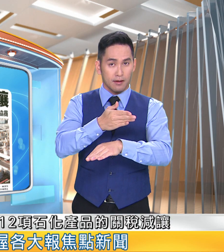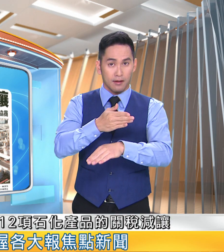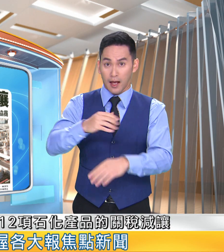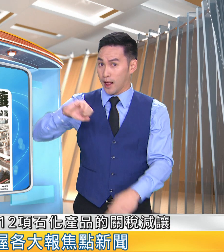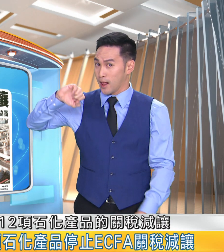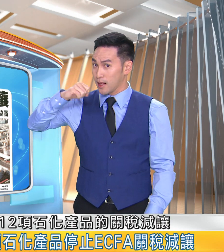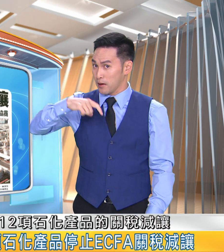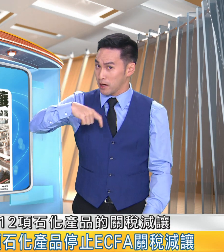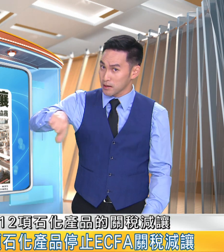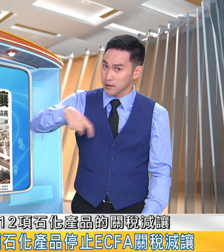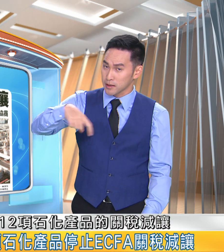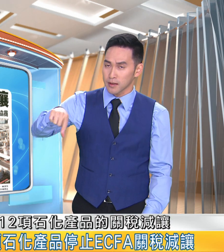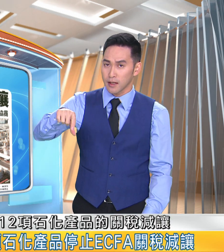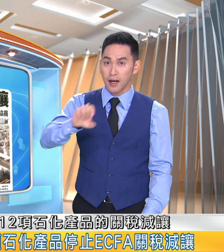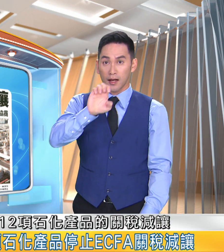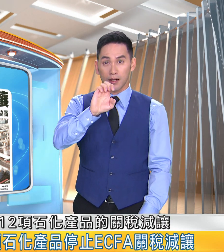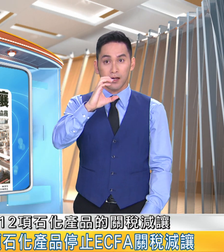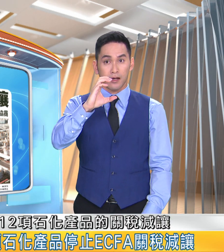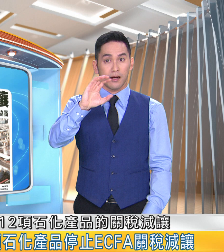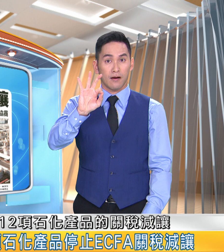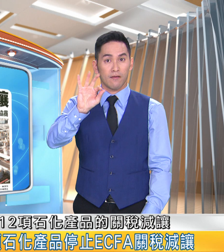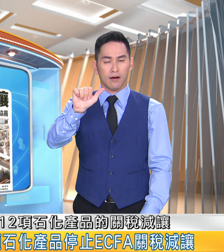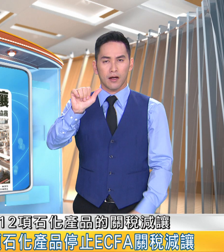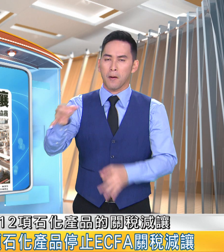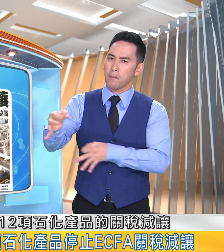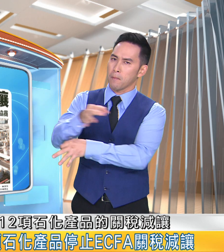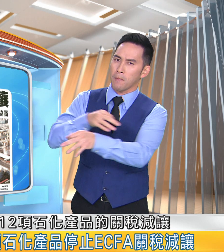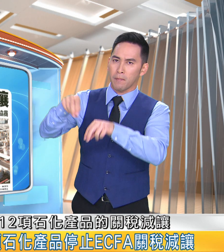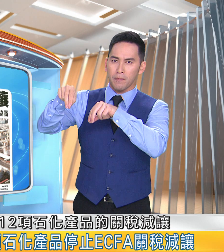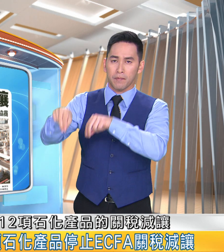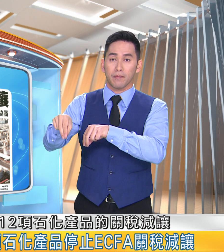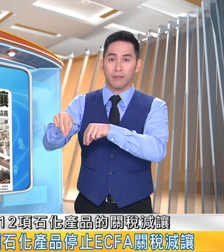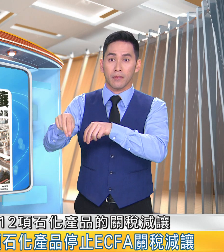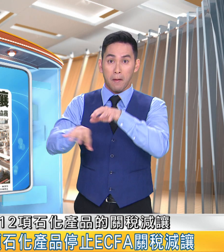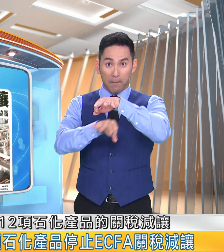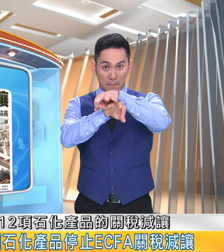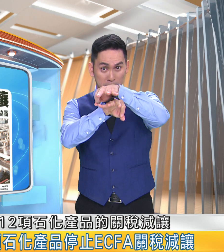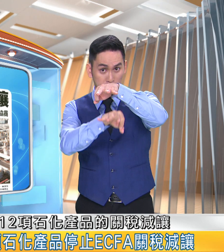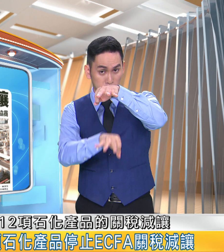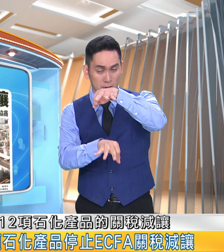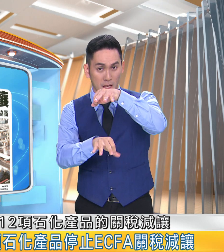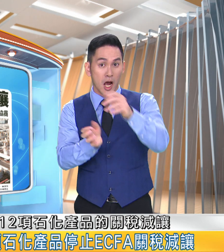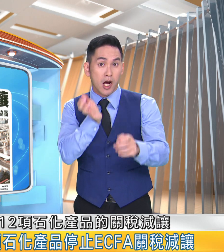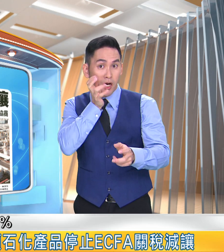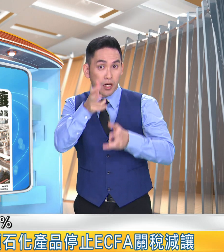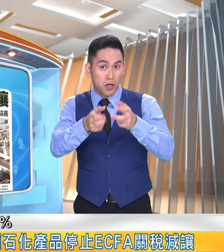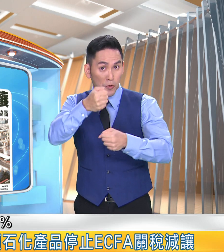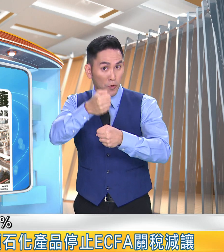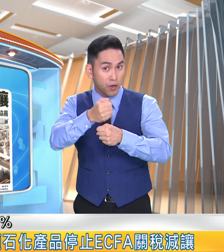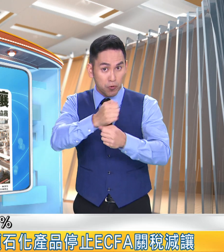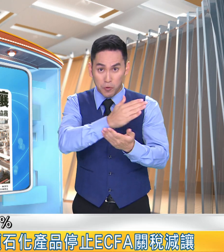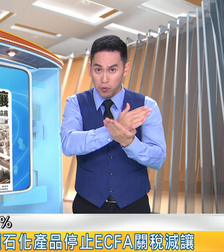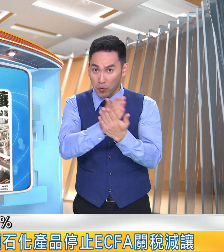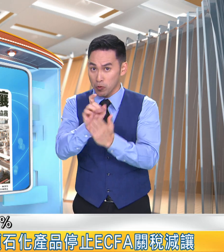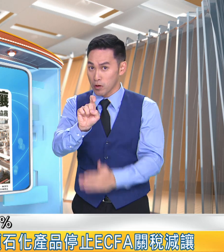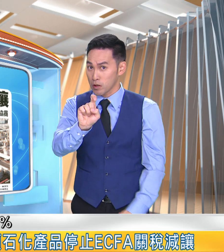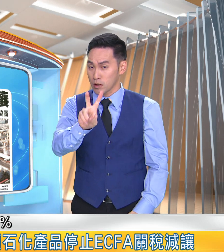止 ECFA 当中的12项石化产品的关税减让，导致关税将会